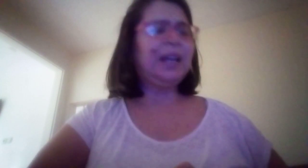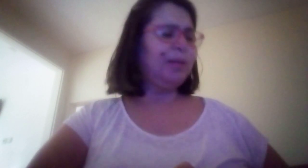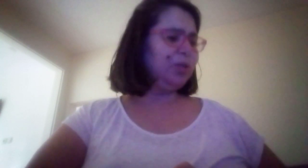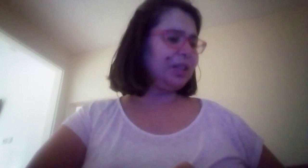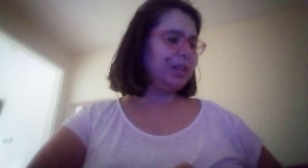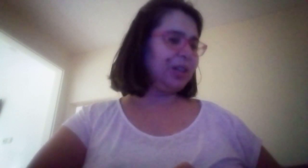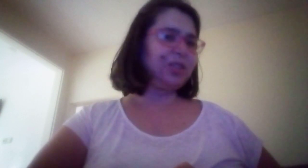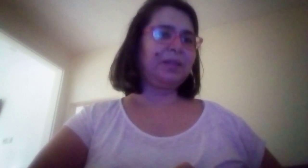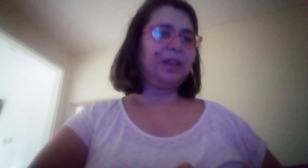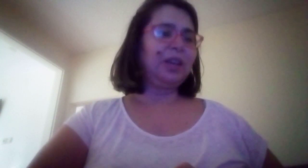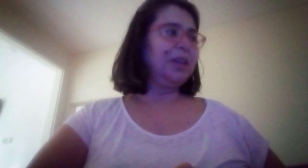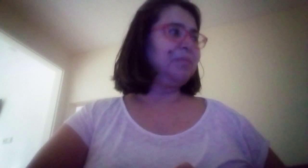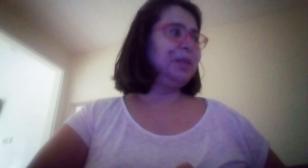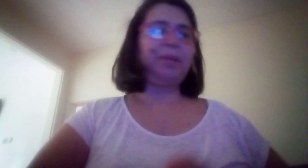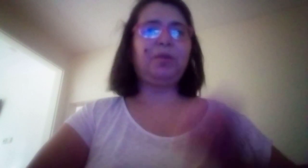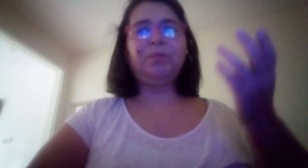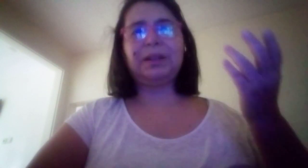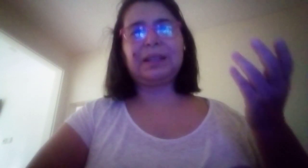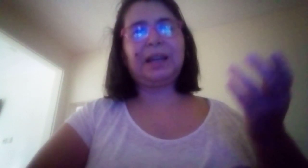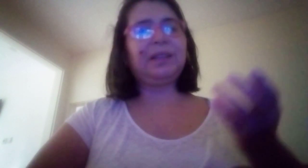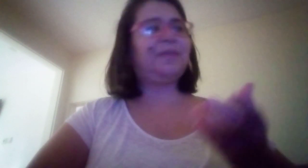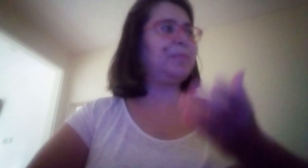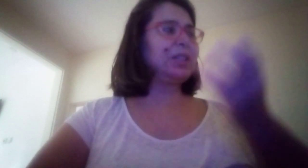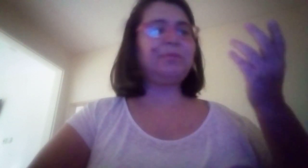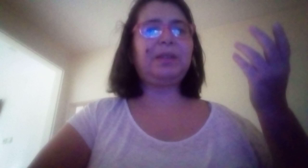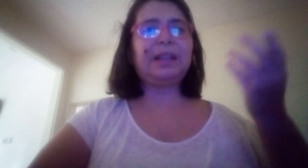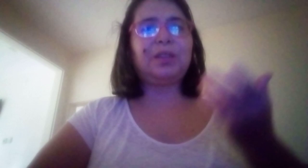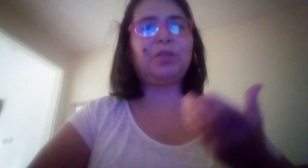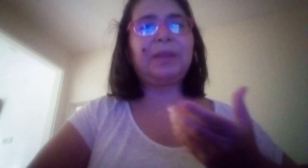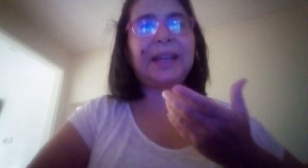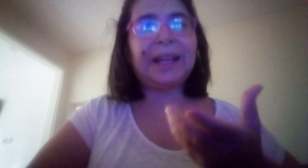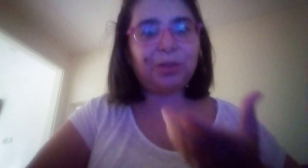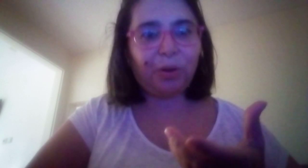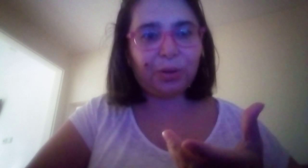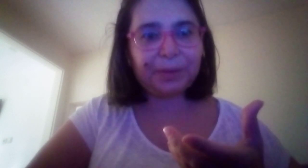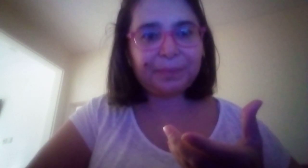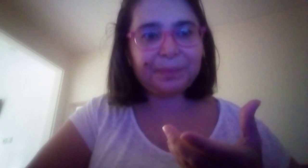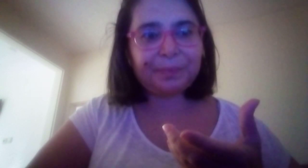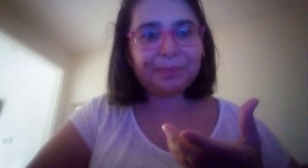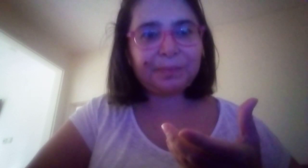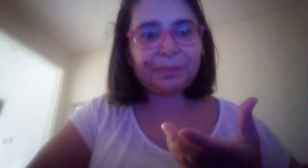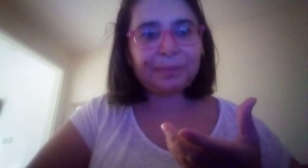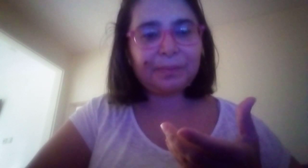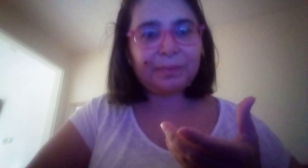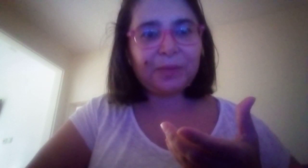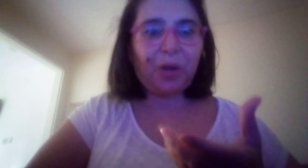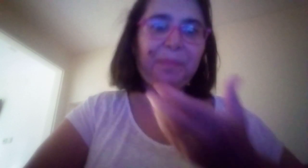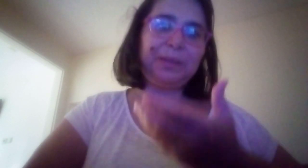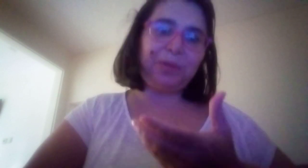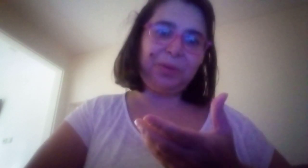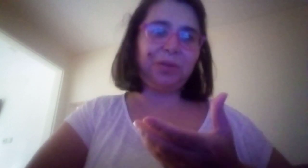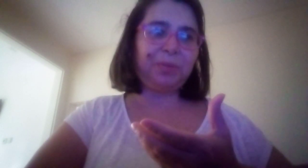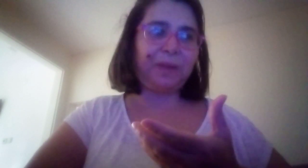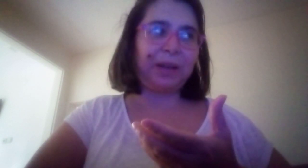Bunu yaşamak için bilmem ne olm yani başka bir milletten olmaya gerek yok yok bizim kültürümüz varmış